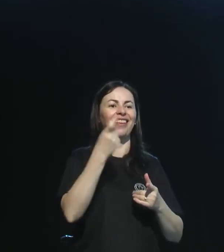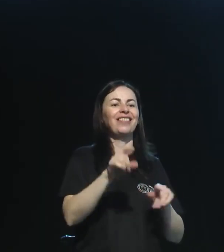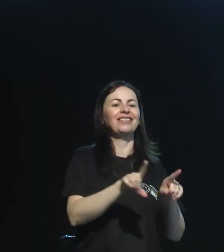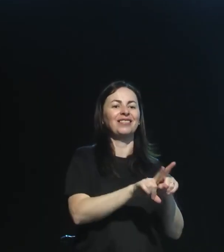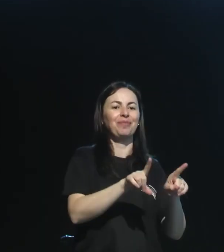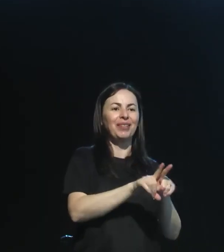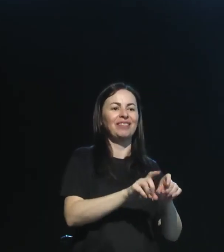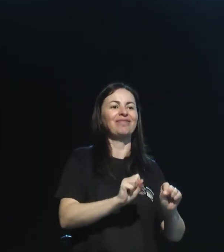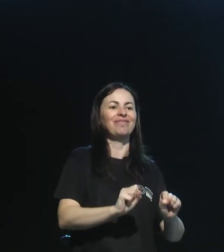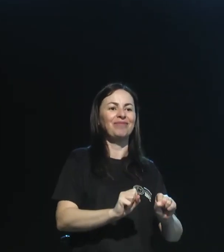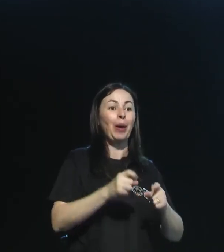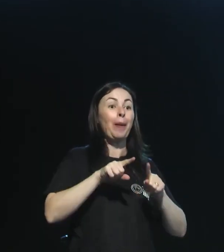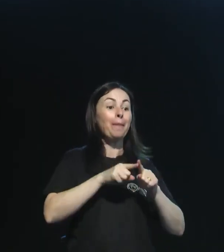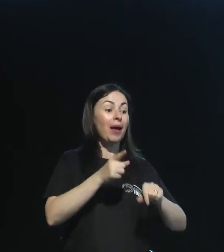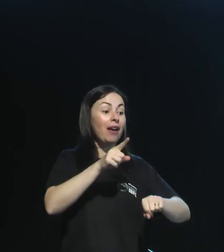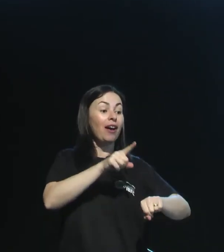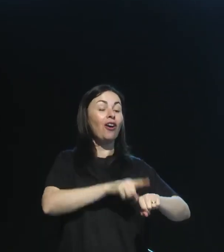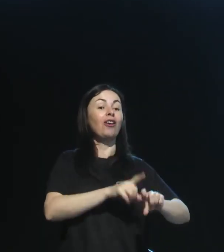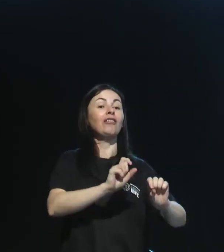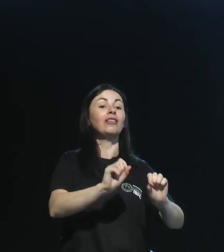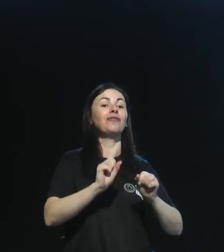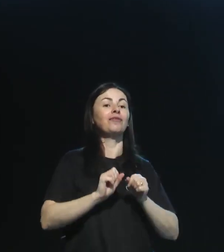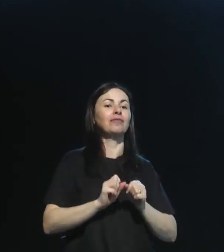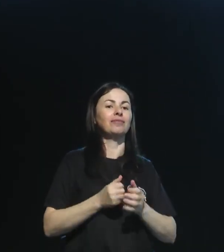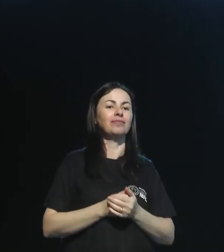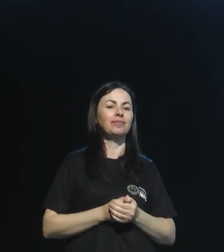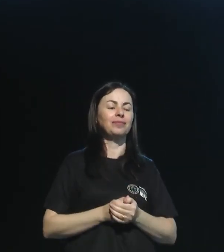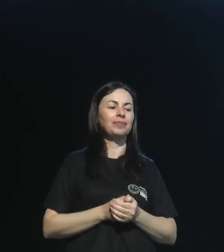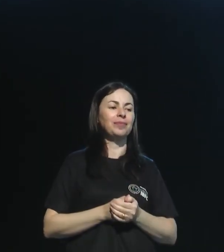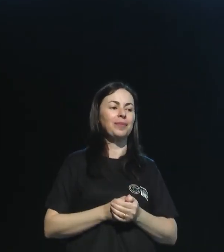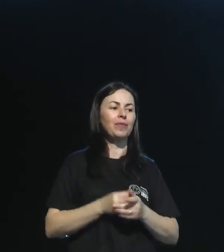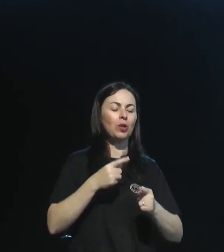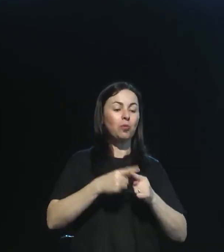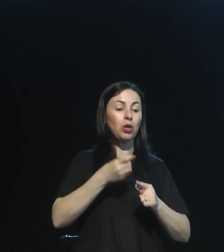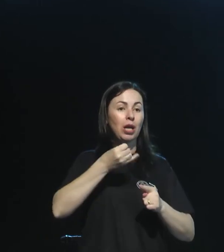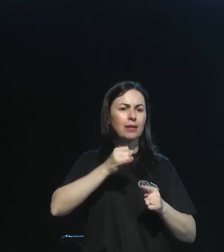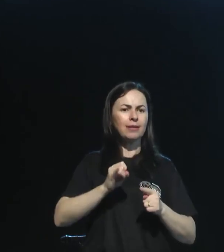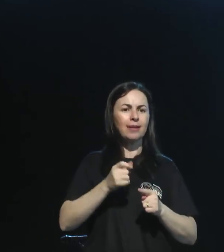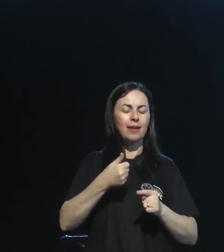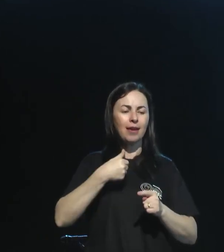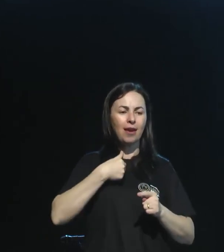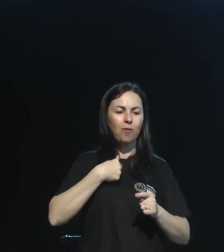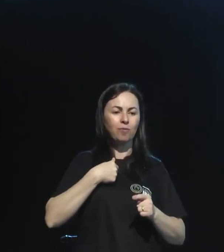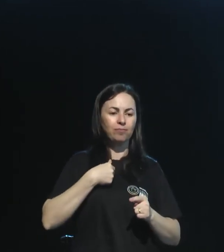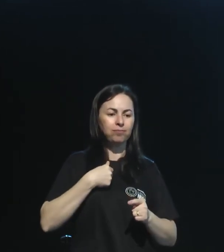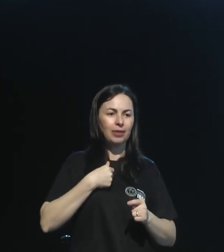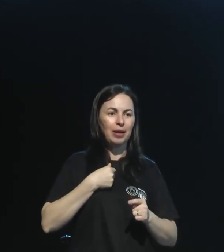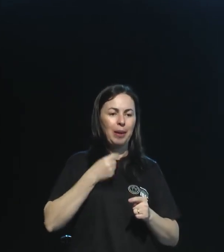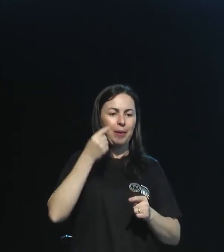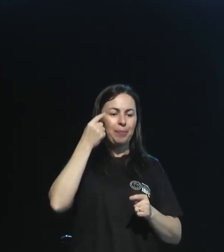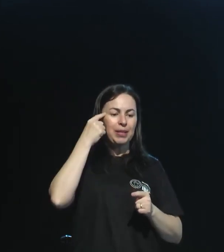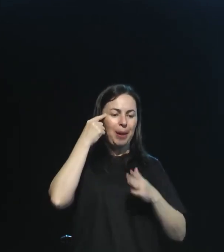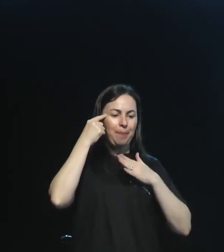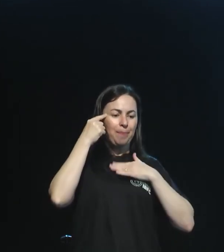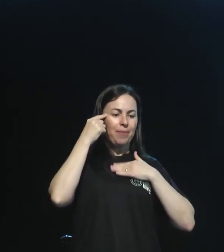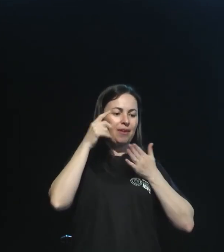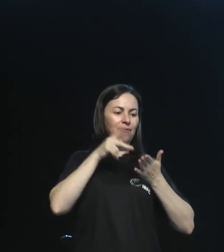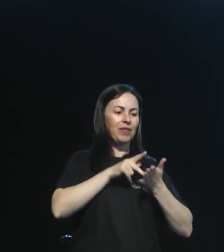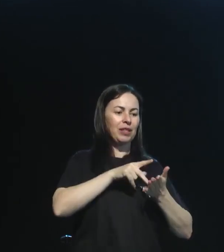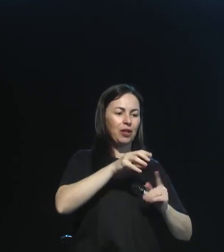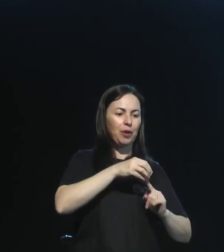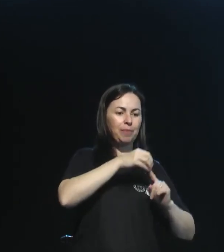é nessa hora que, se você não morrer para a sua verdade, morrer para a